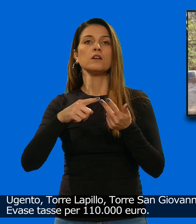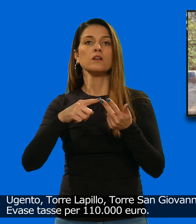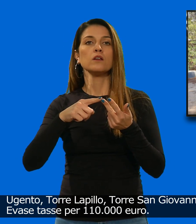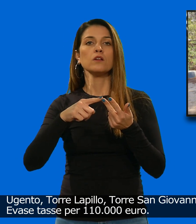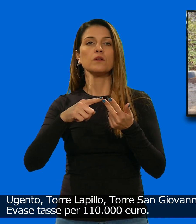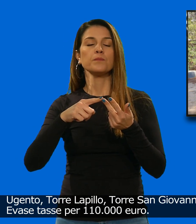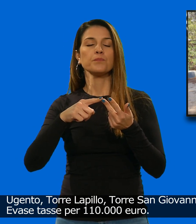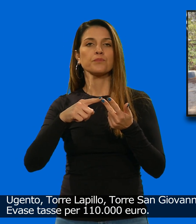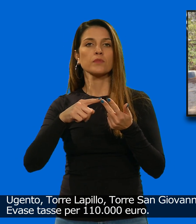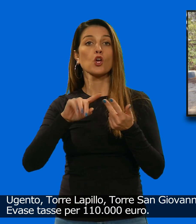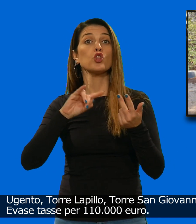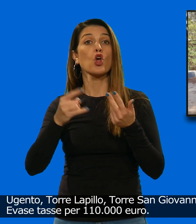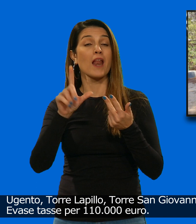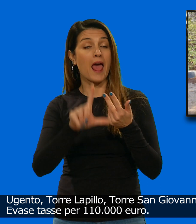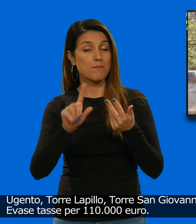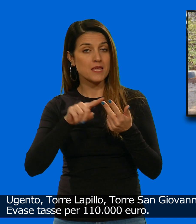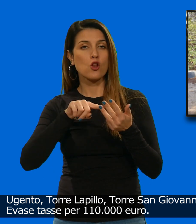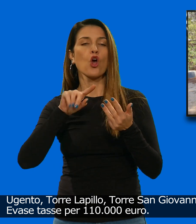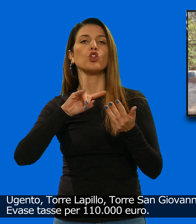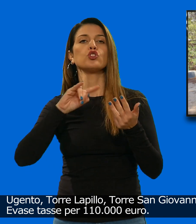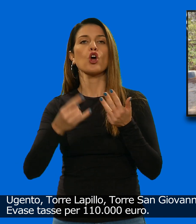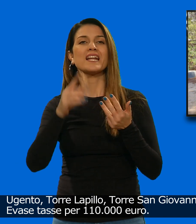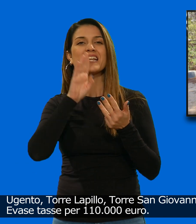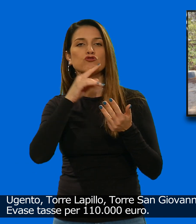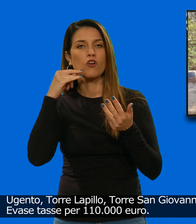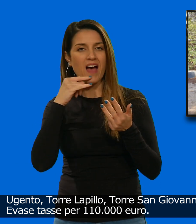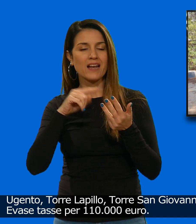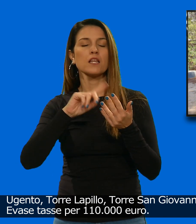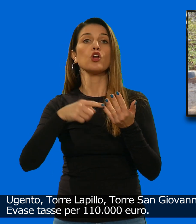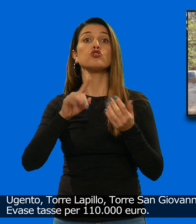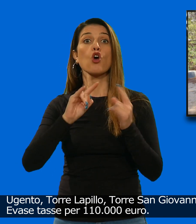Ugento Torre l' Pillo Torre San Giovanni Torre Mozza e Lido